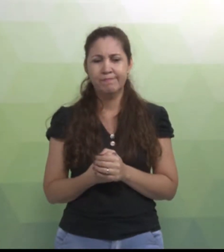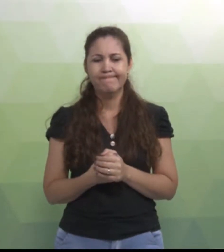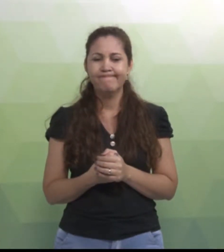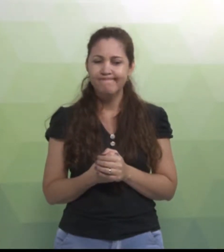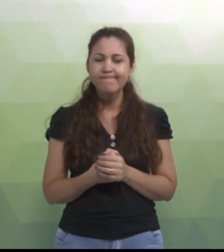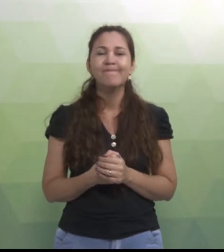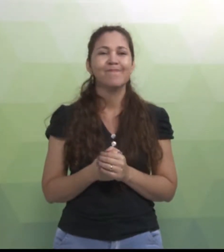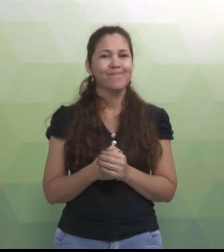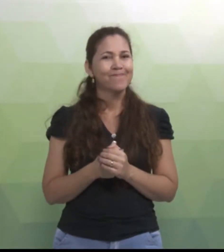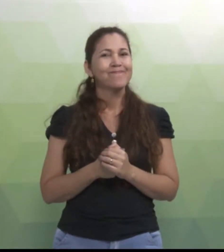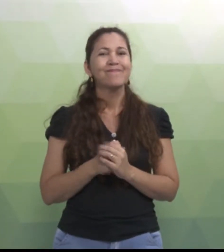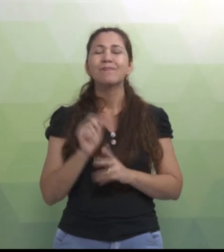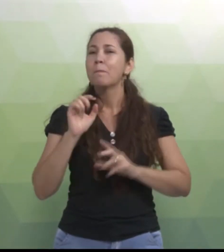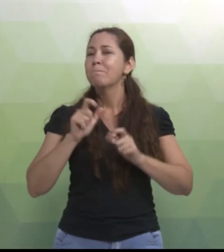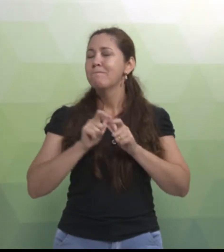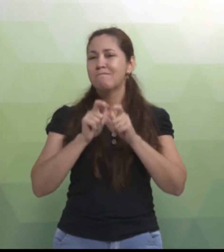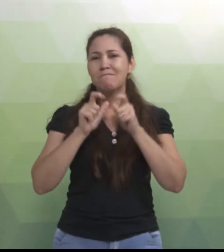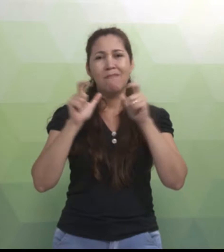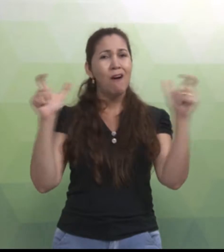A maioria das pessoas pensam que